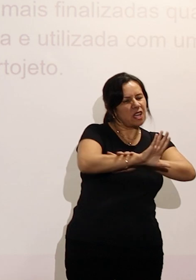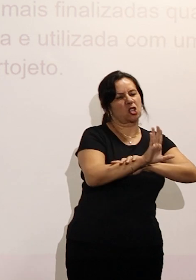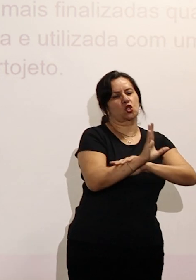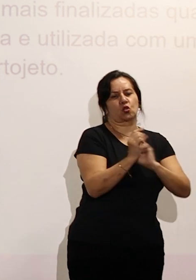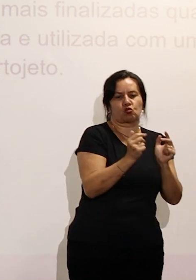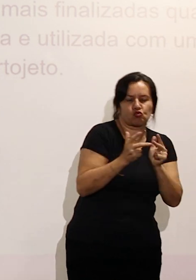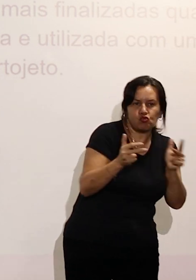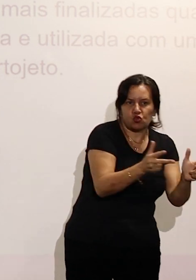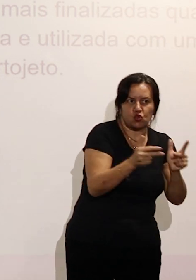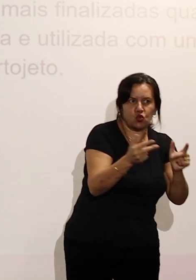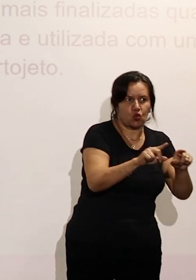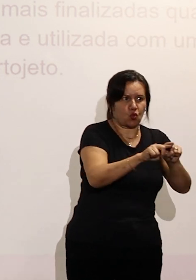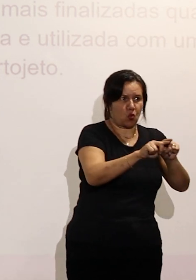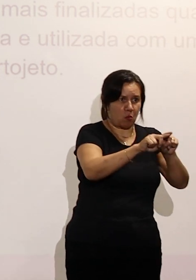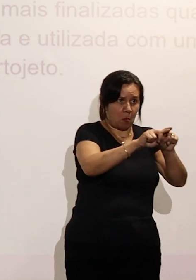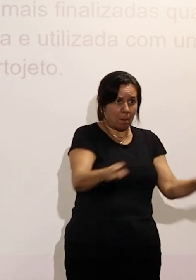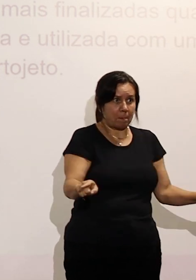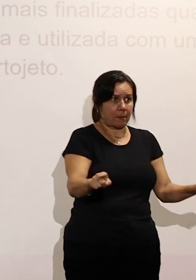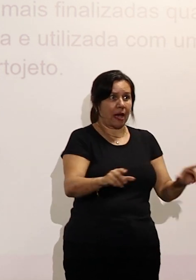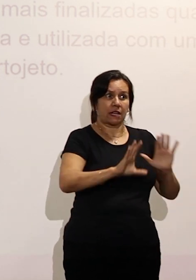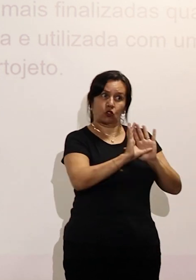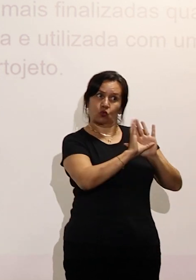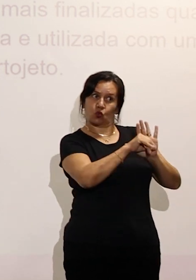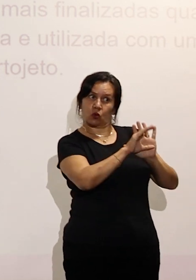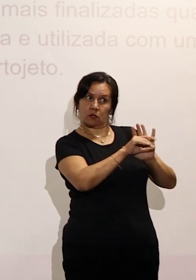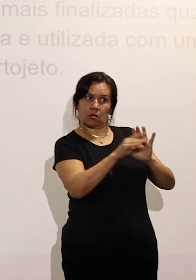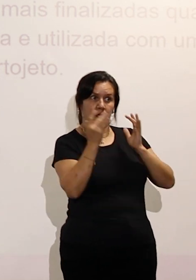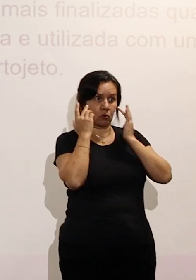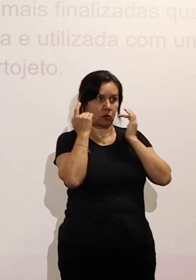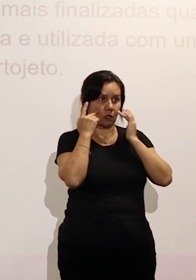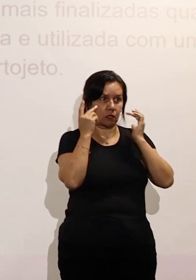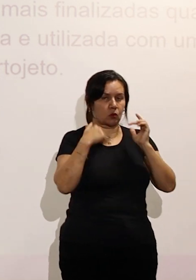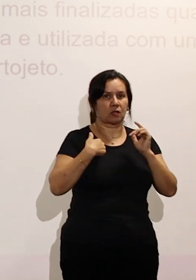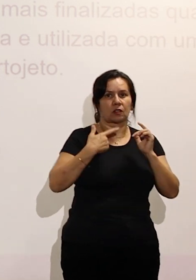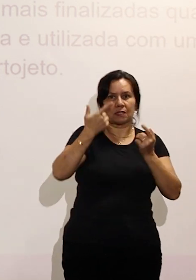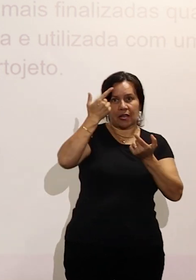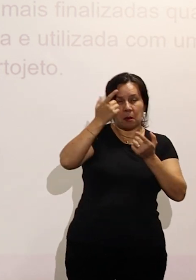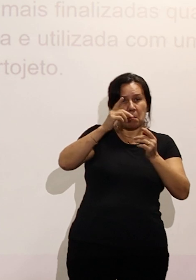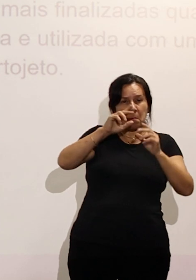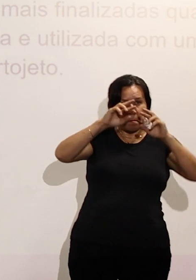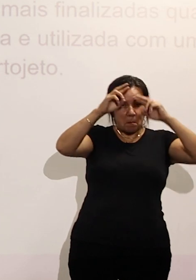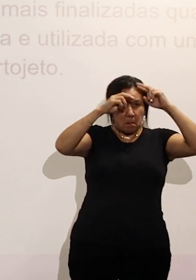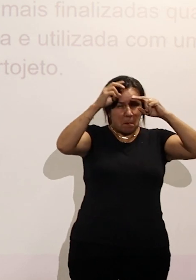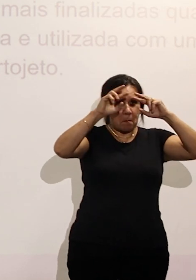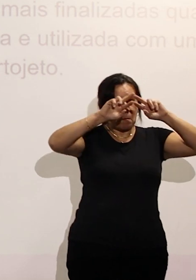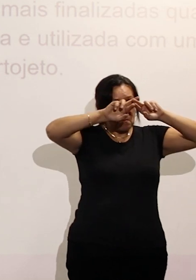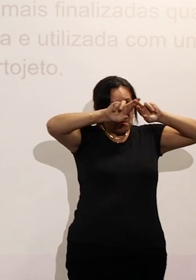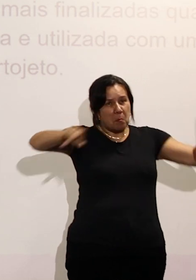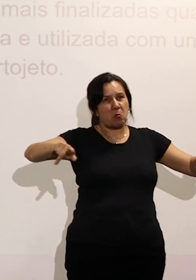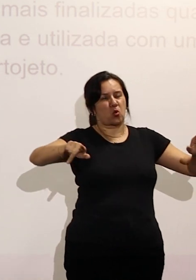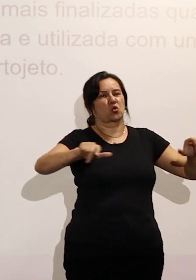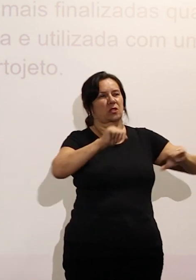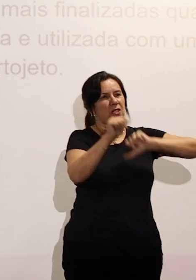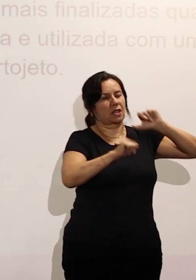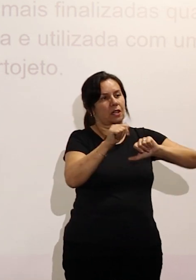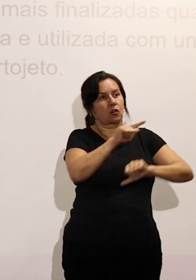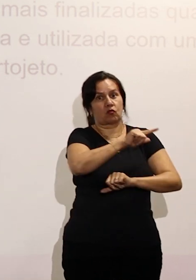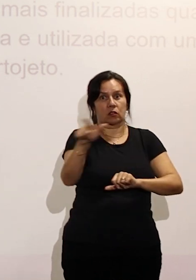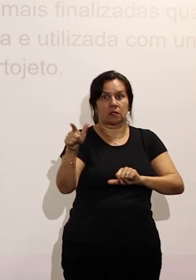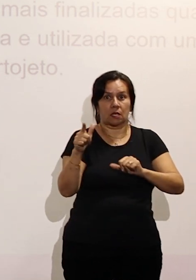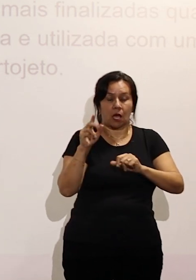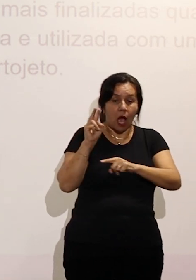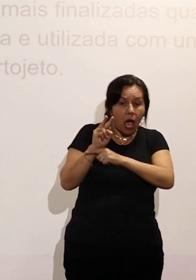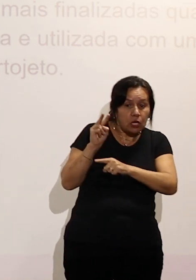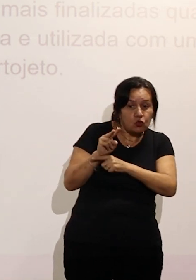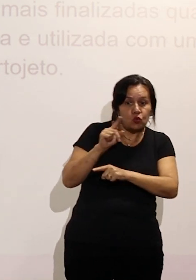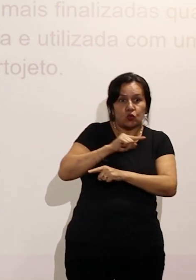então, mas ela não deixa de ser um concept art. Então, como você tira essa ideia da cabeça? Uma das coisas que ajuda é justamente você fazer